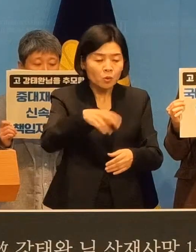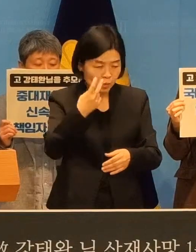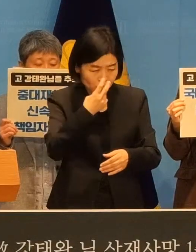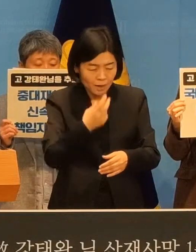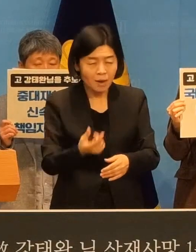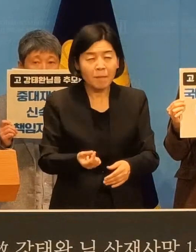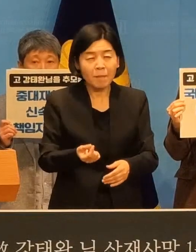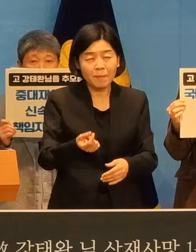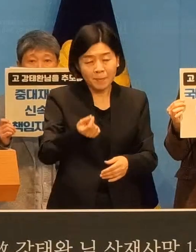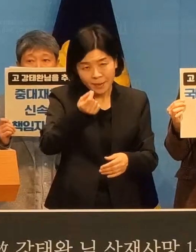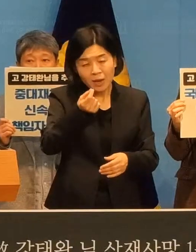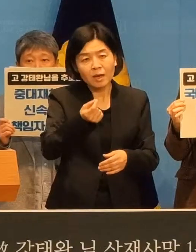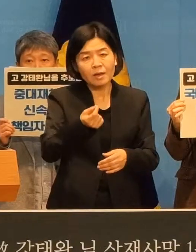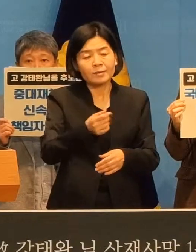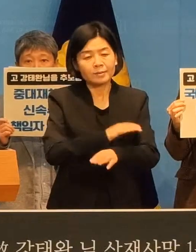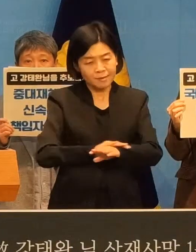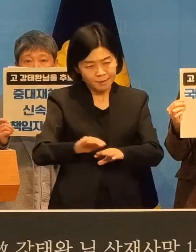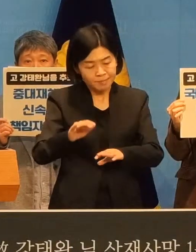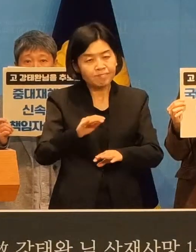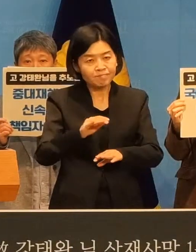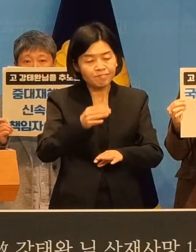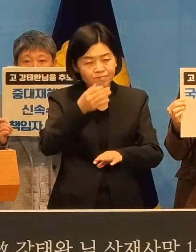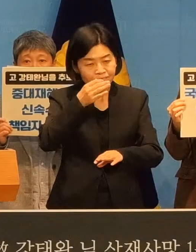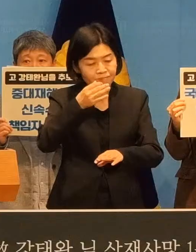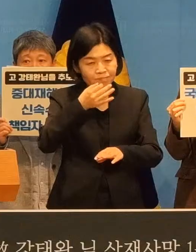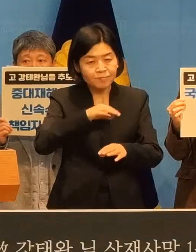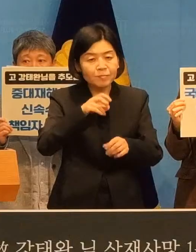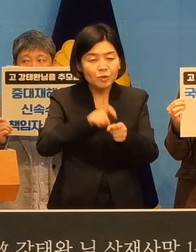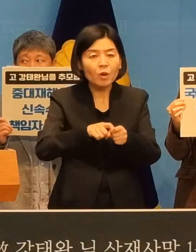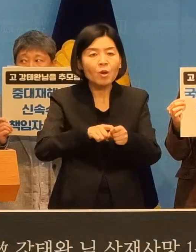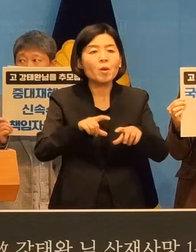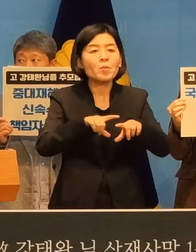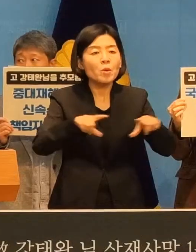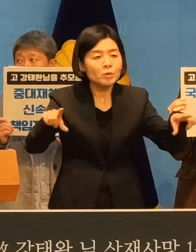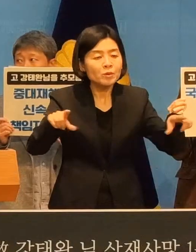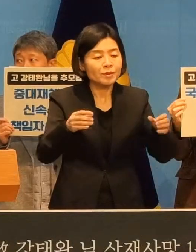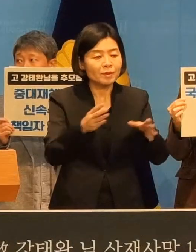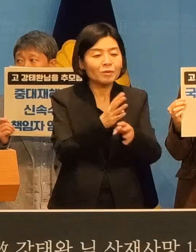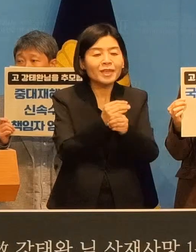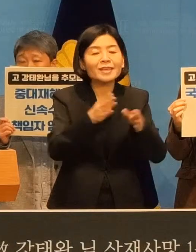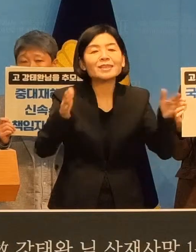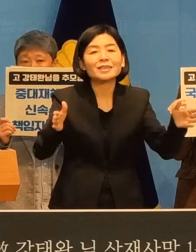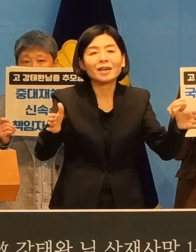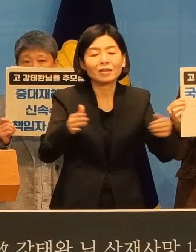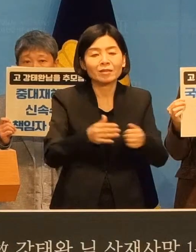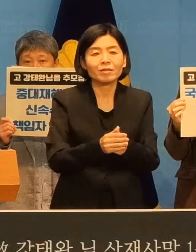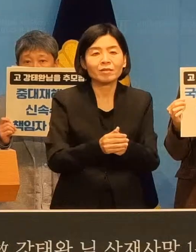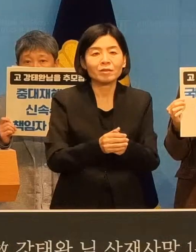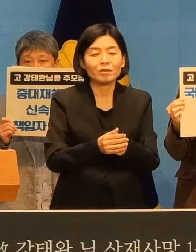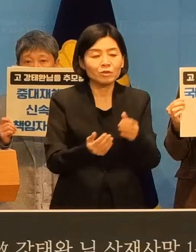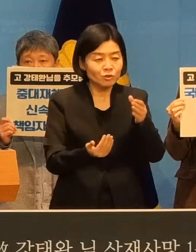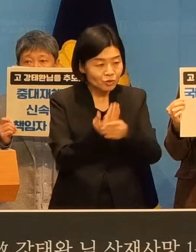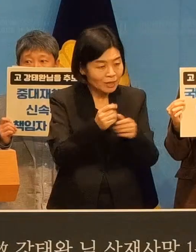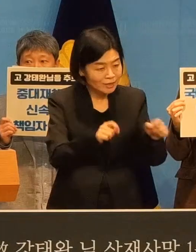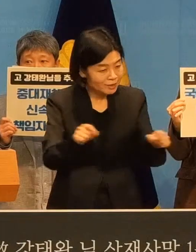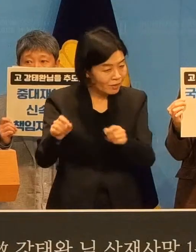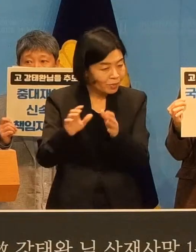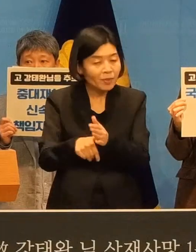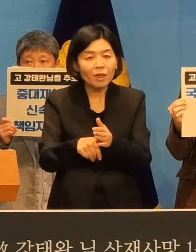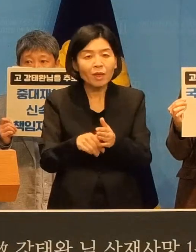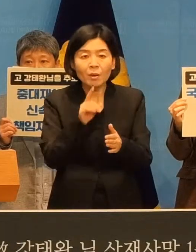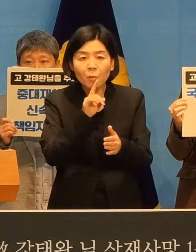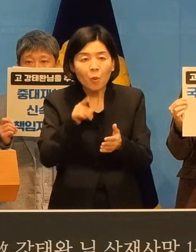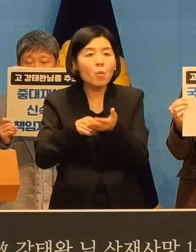효율성을 제고하기 위해 원인 조사 및 수사의 표준 기간 명시, 그리고 수사 지연 시 사유 보고 및 승인 절차 마련